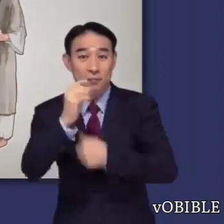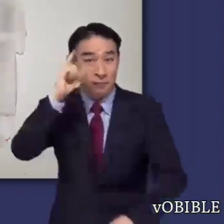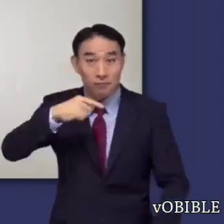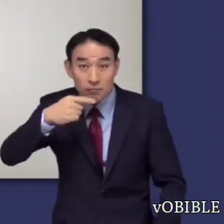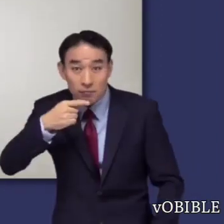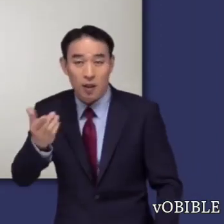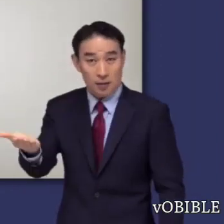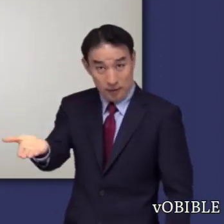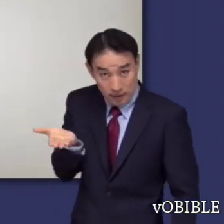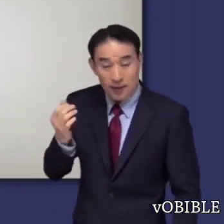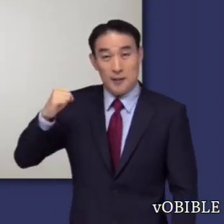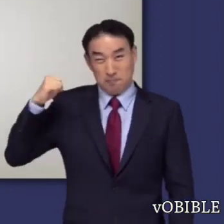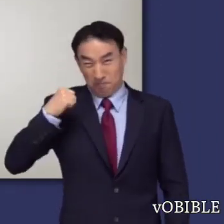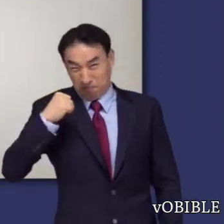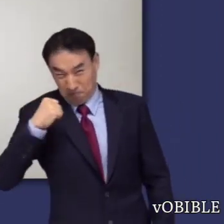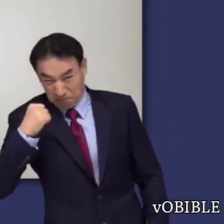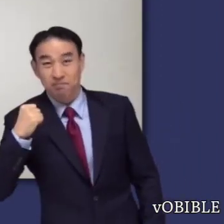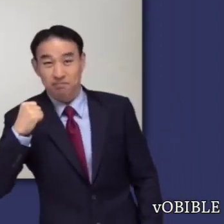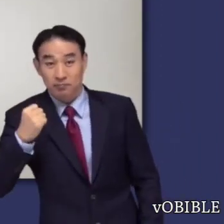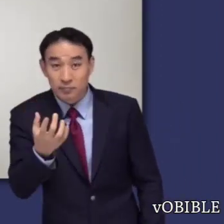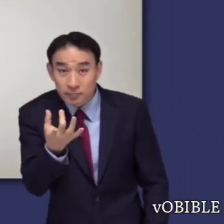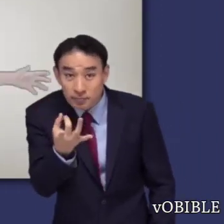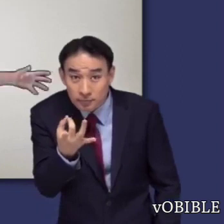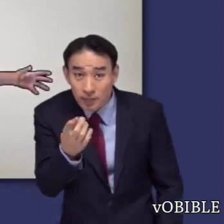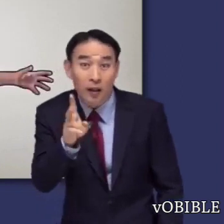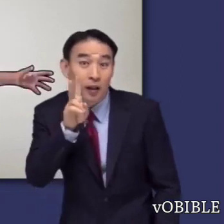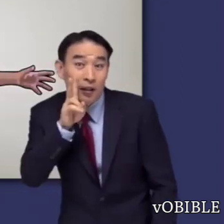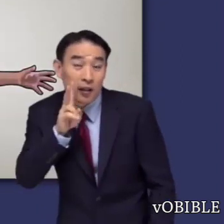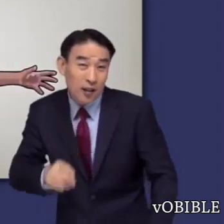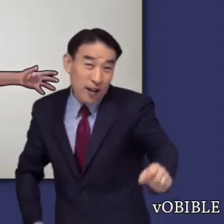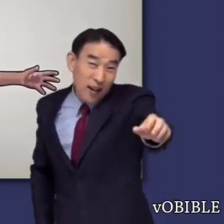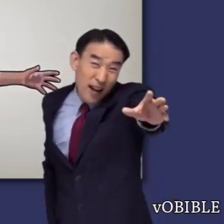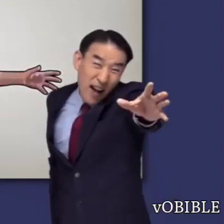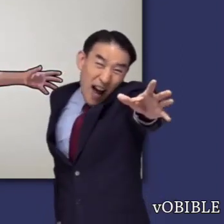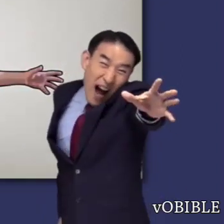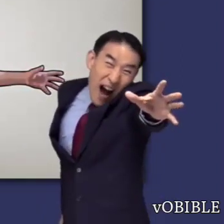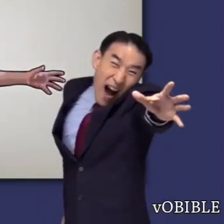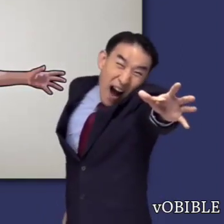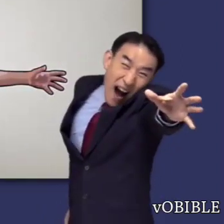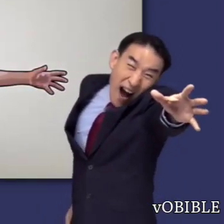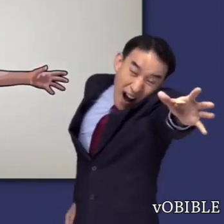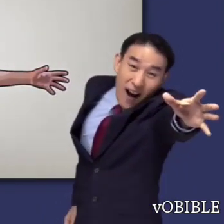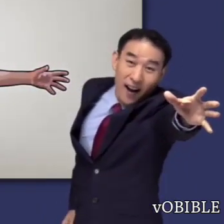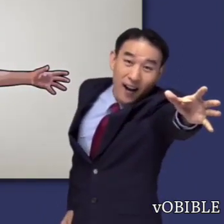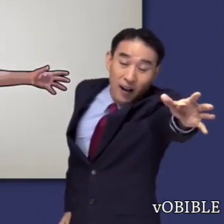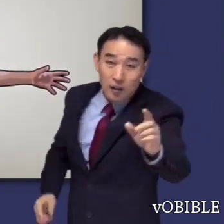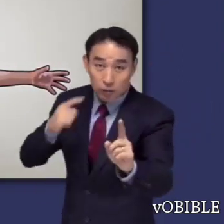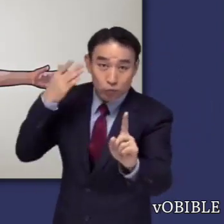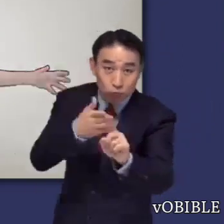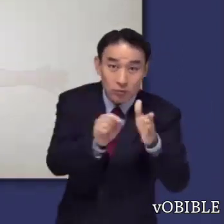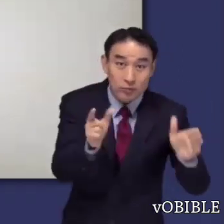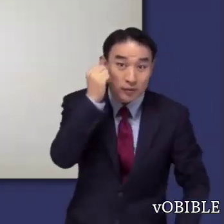格。你知道吗？译作竭力的希腊语词在原文中意思是伸长手臂